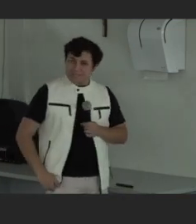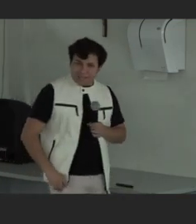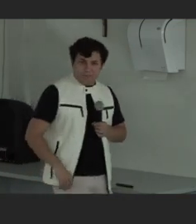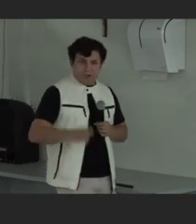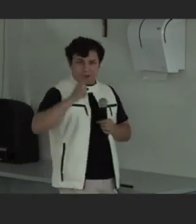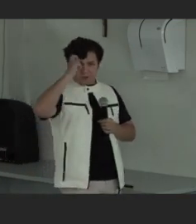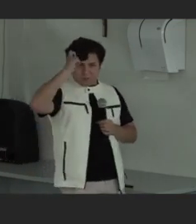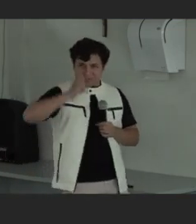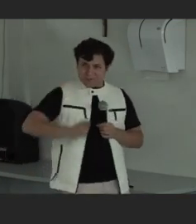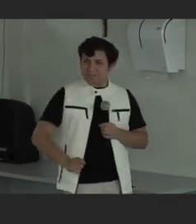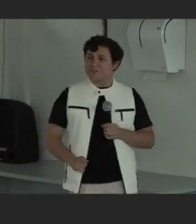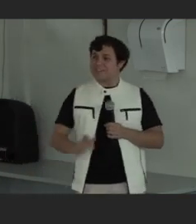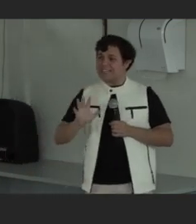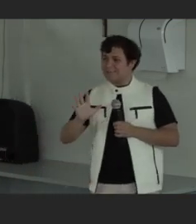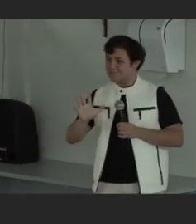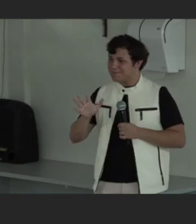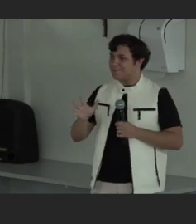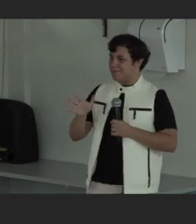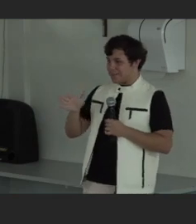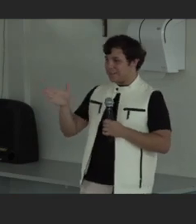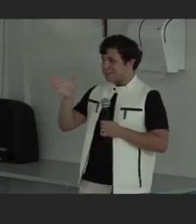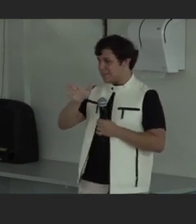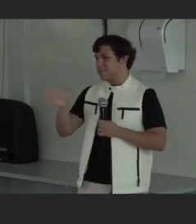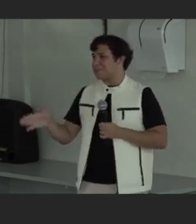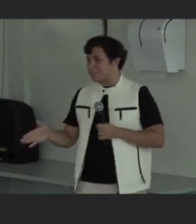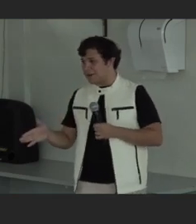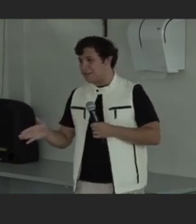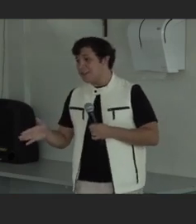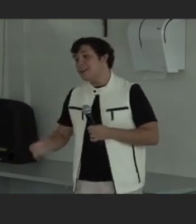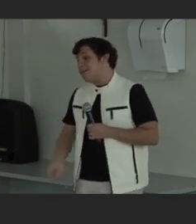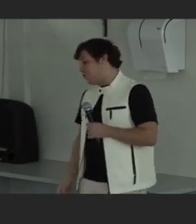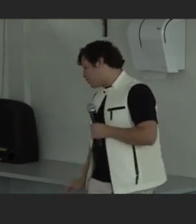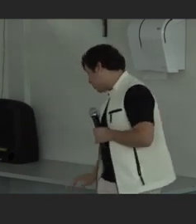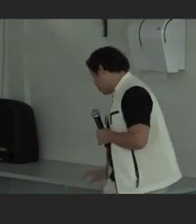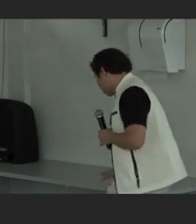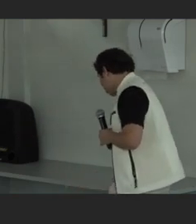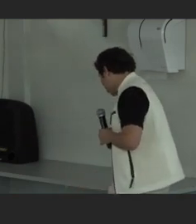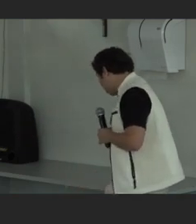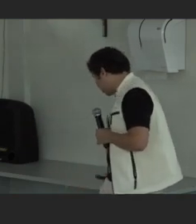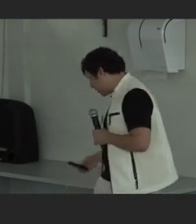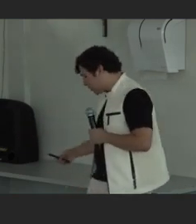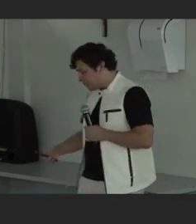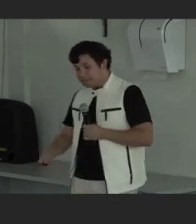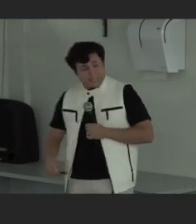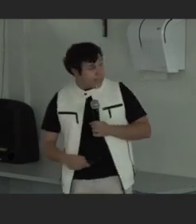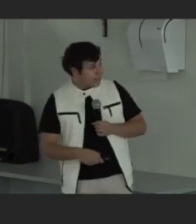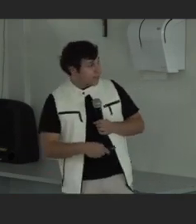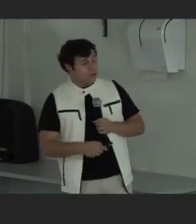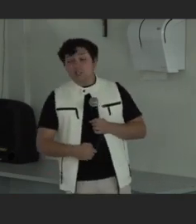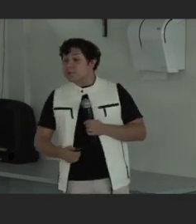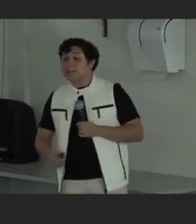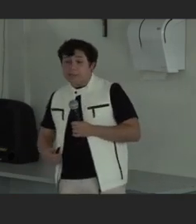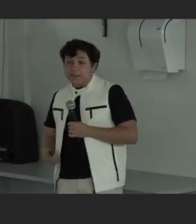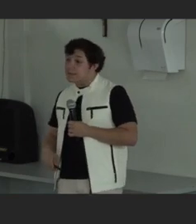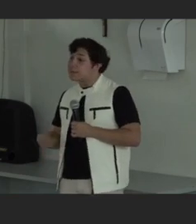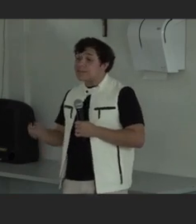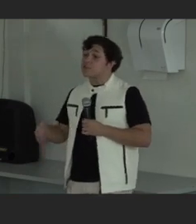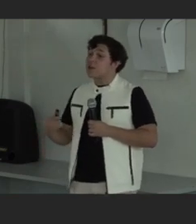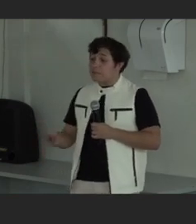señas, pero con mi expresión facial. Muy bien, si entendemos esta parte. Por lo tanto, si yo no hago expresión facial, no se va a entender de qué estoy hablando